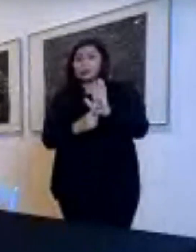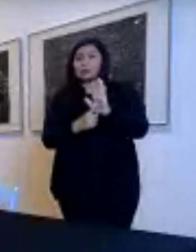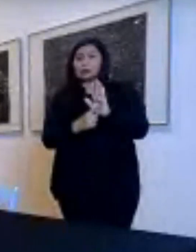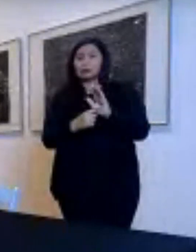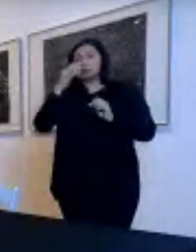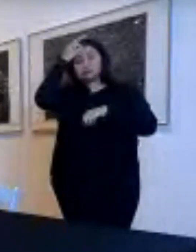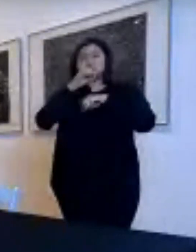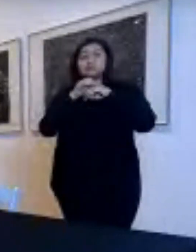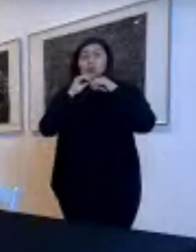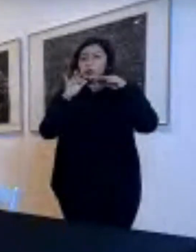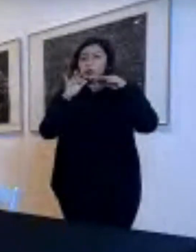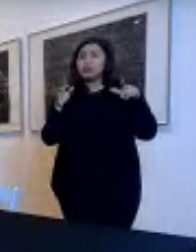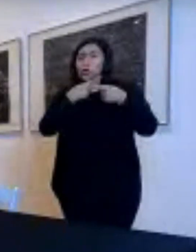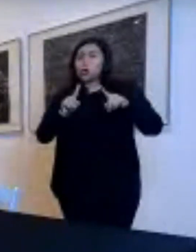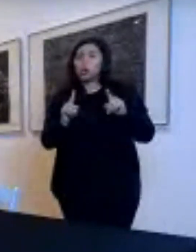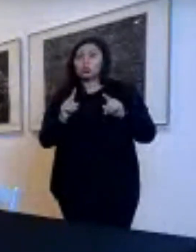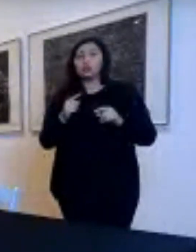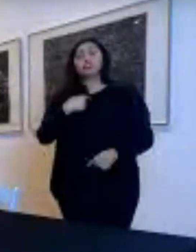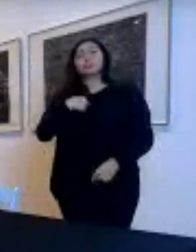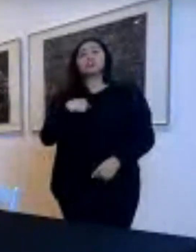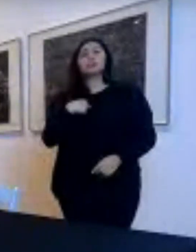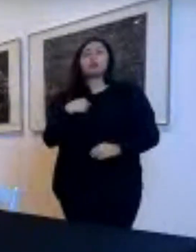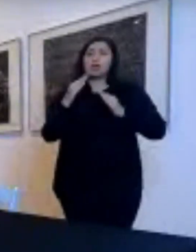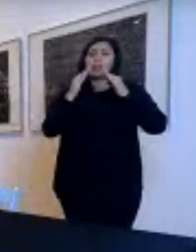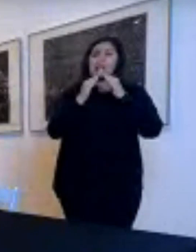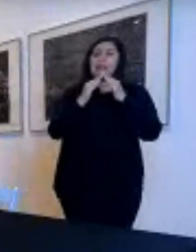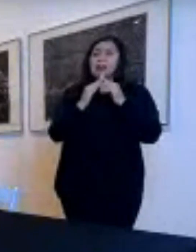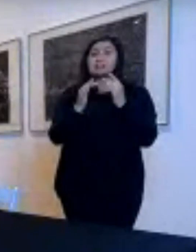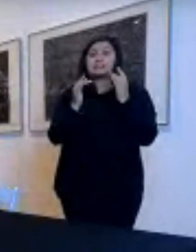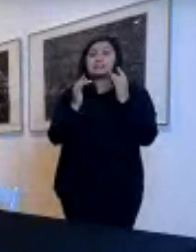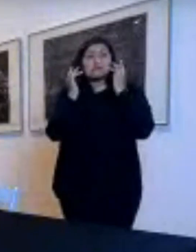En un principio recluía en mi casa feliz, pensé, uy,